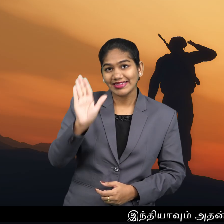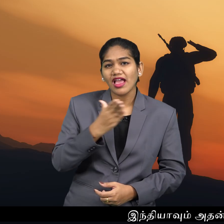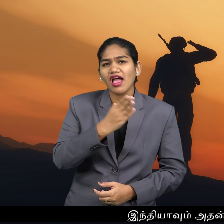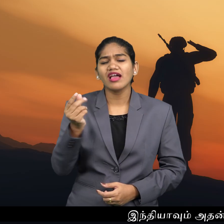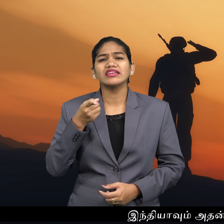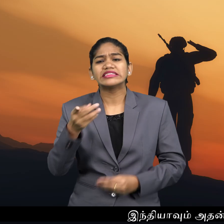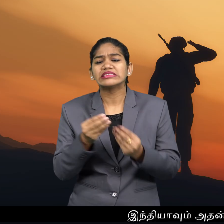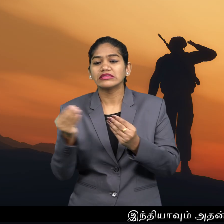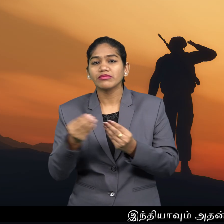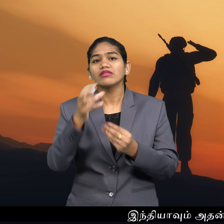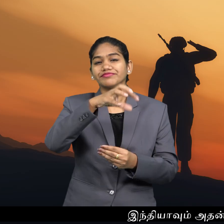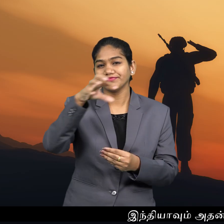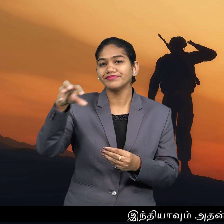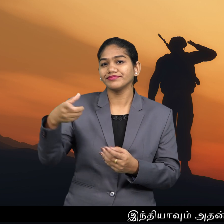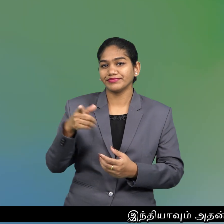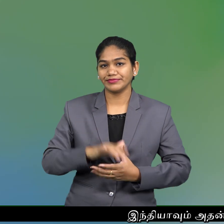இந்தியாவும் அதன் அண்டை நாடுகளும்.